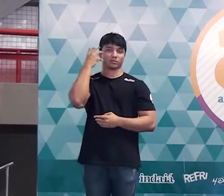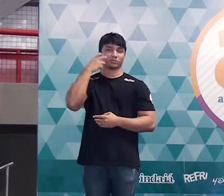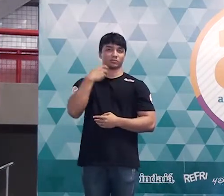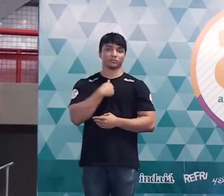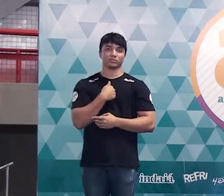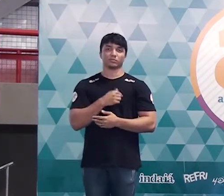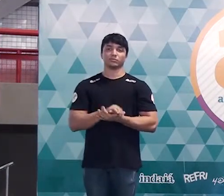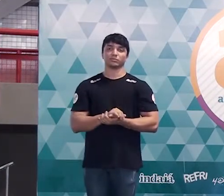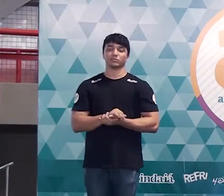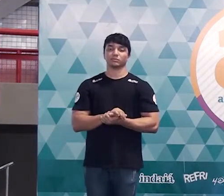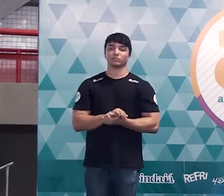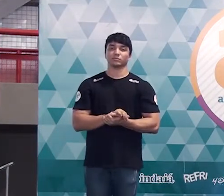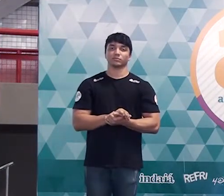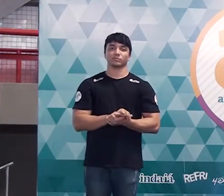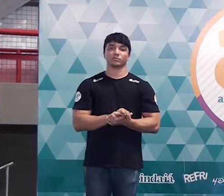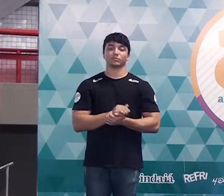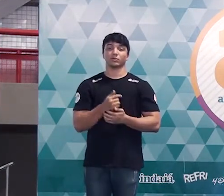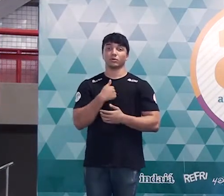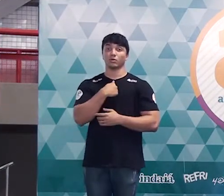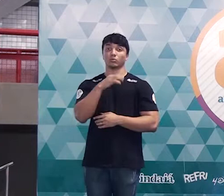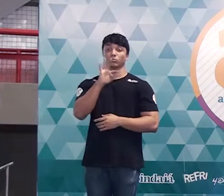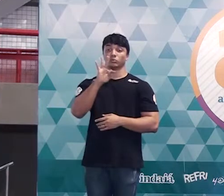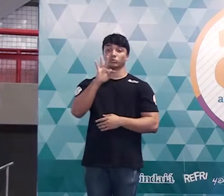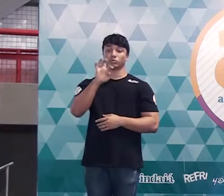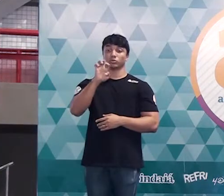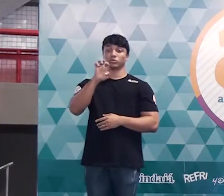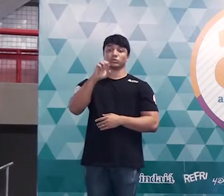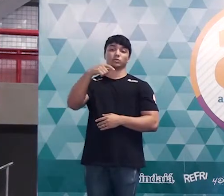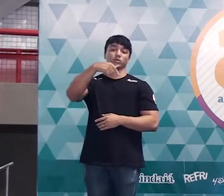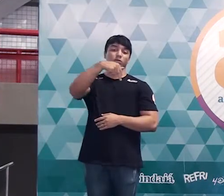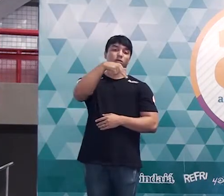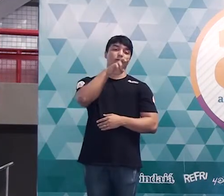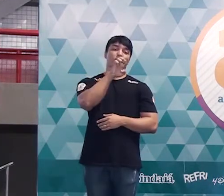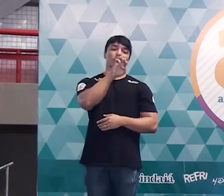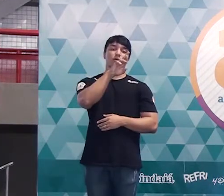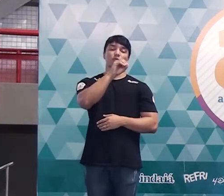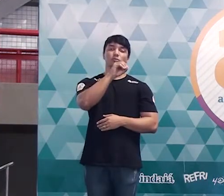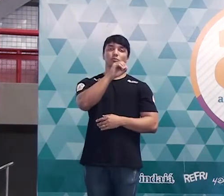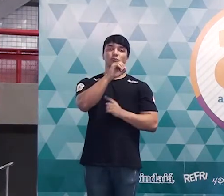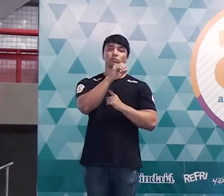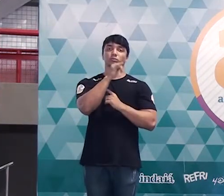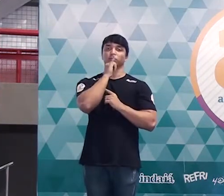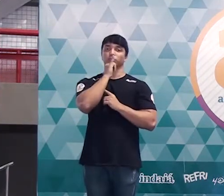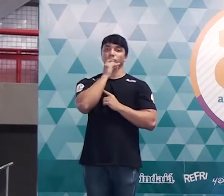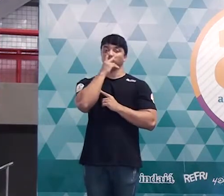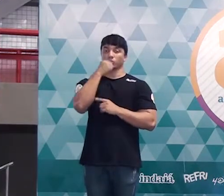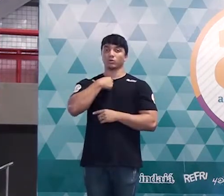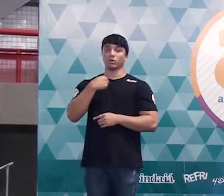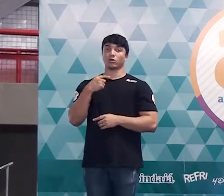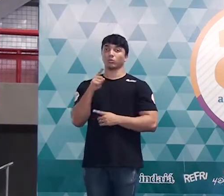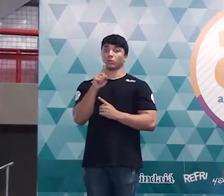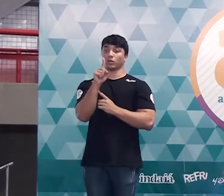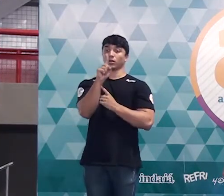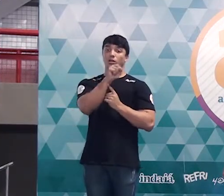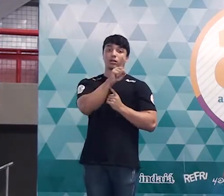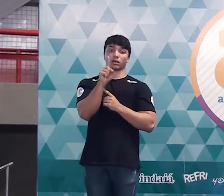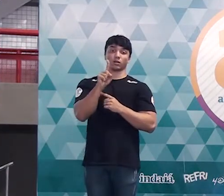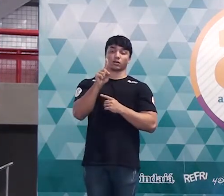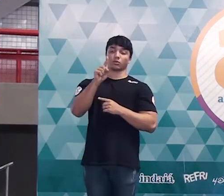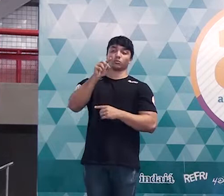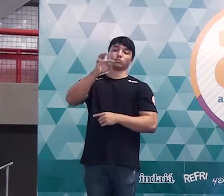diz, eu te quero só para mim. Eu digo, eu te quero. Se eu colocar o não,